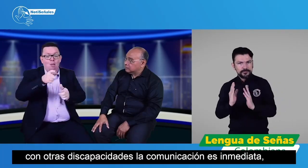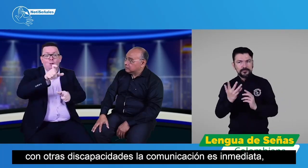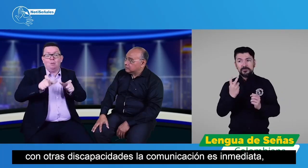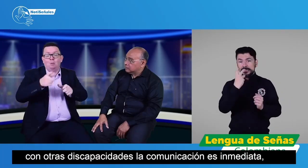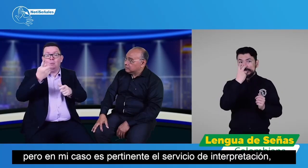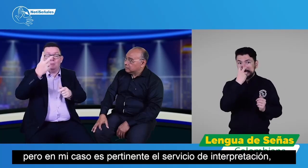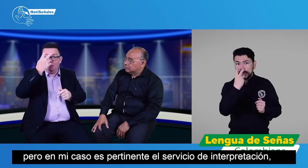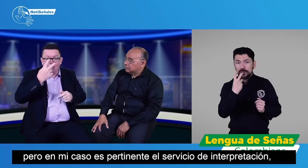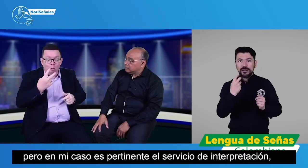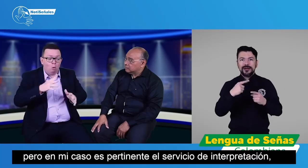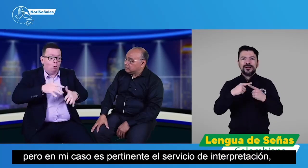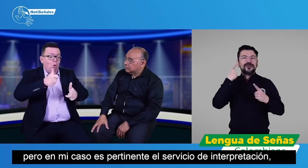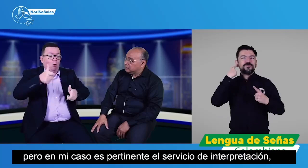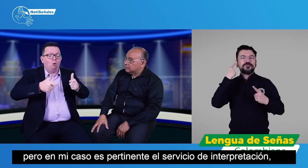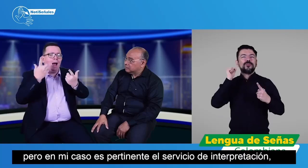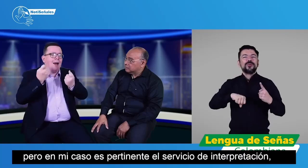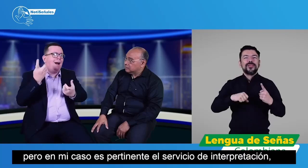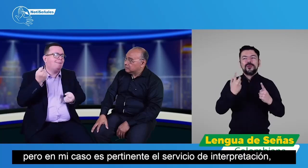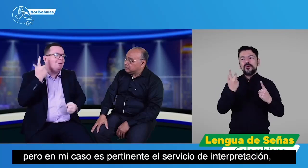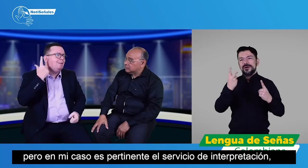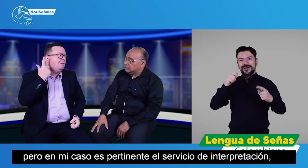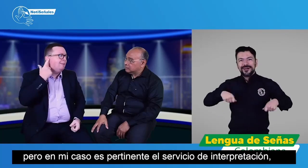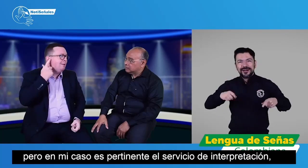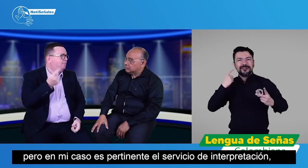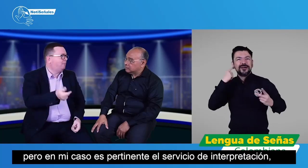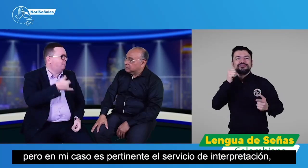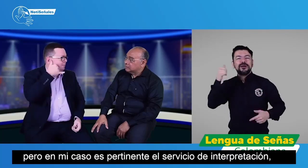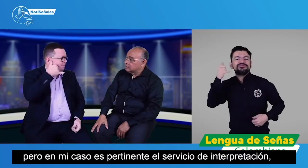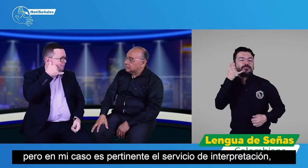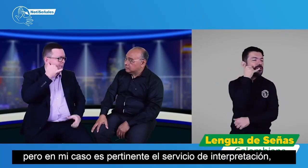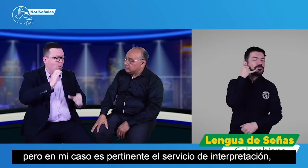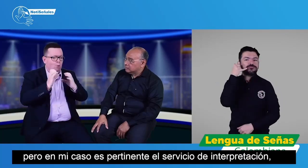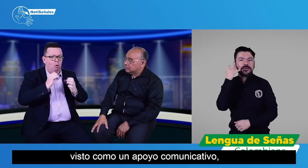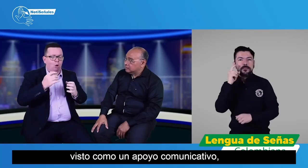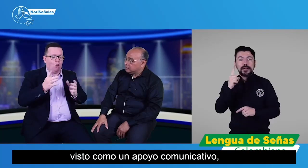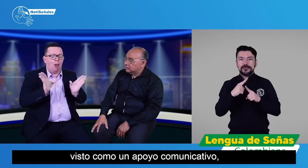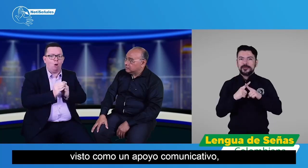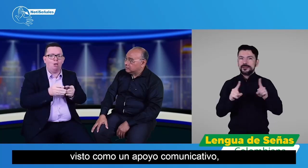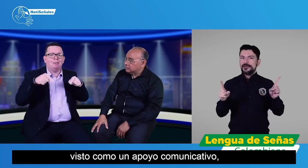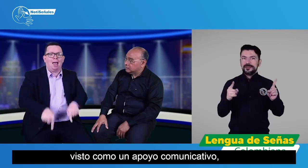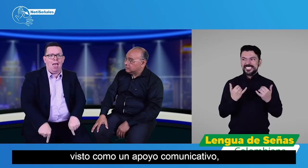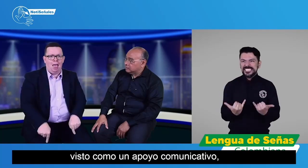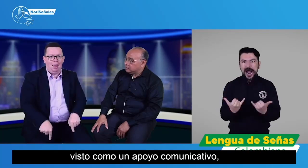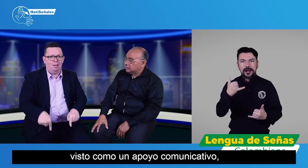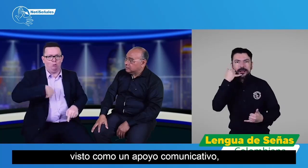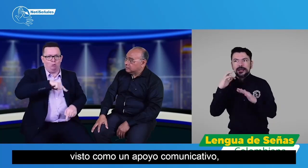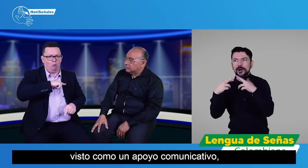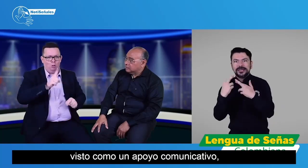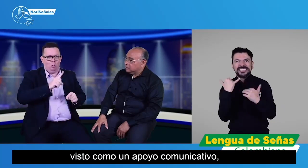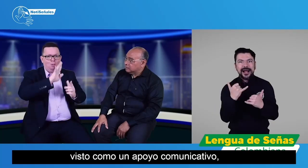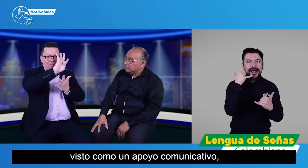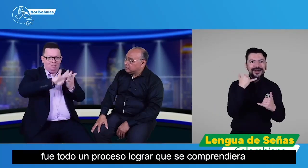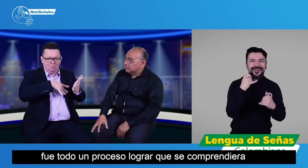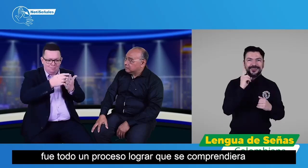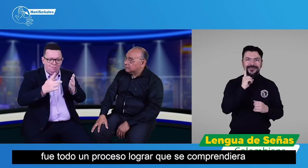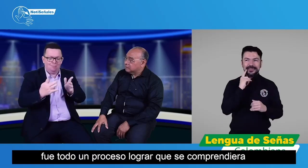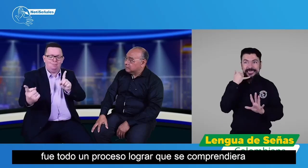inmediata. Pero en mi caso, es pertinente el servicio de interpretación visto como un apoyo comunicativo. Fue todo un proceso